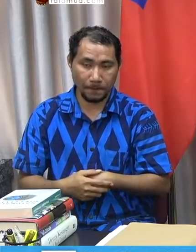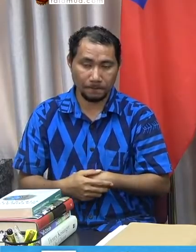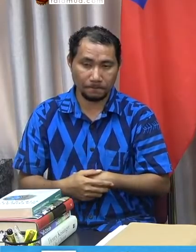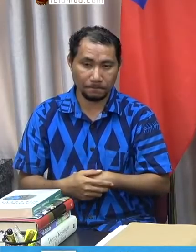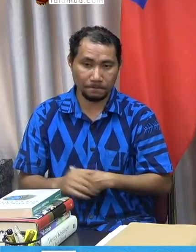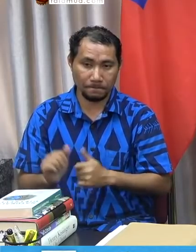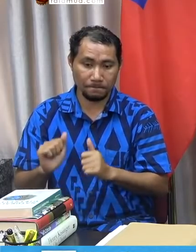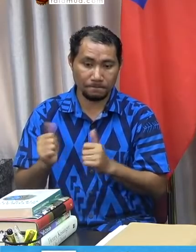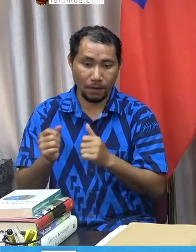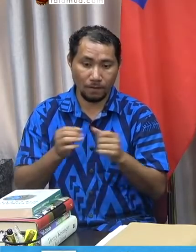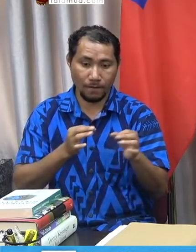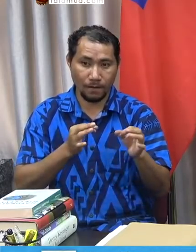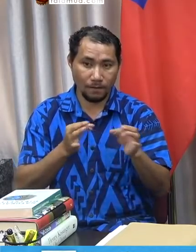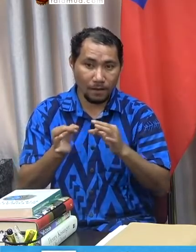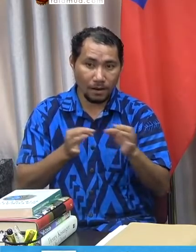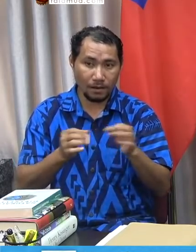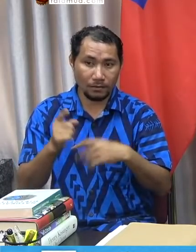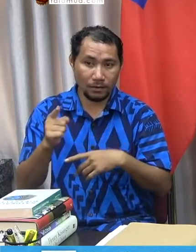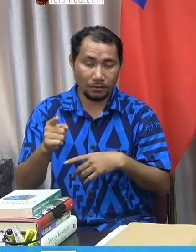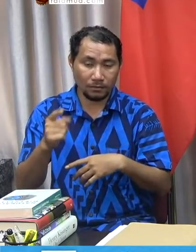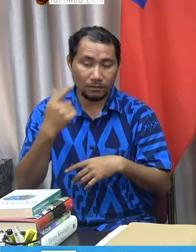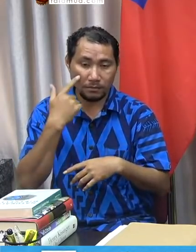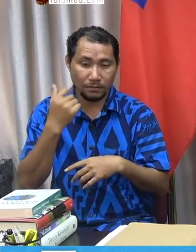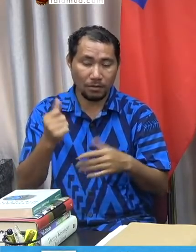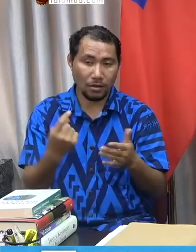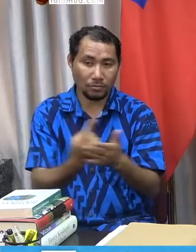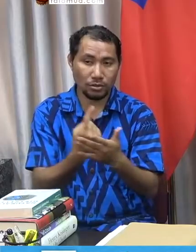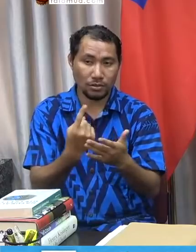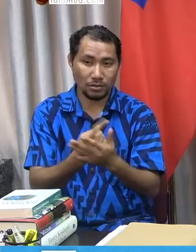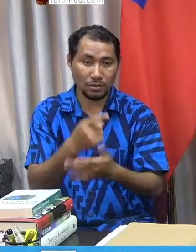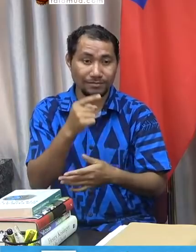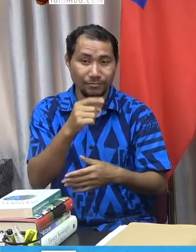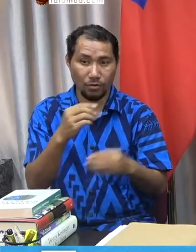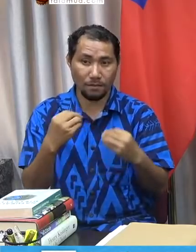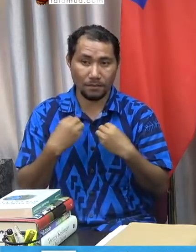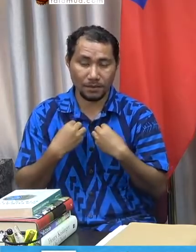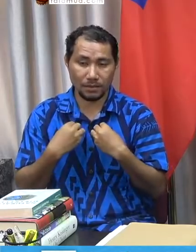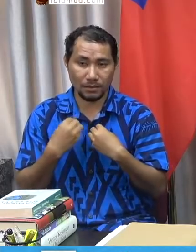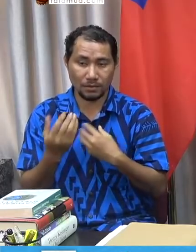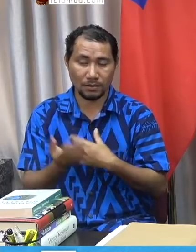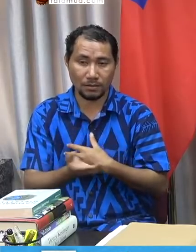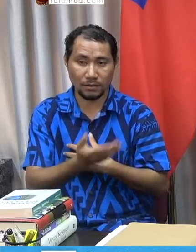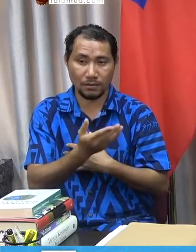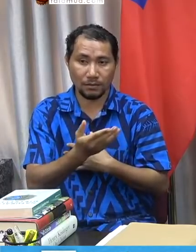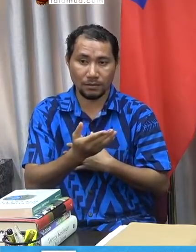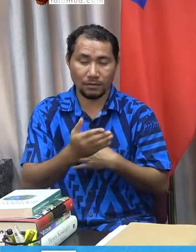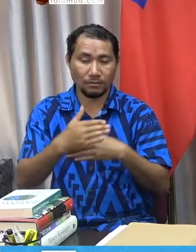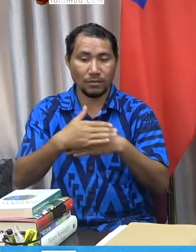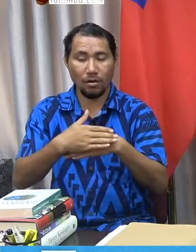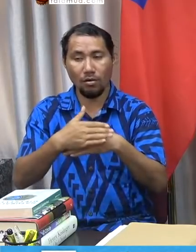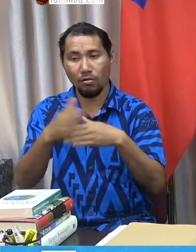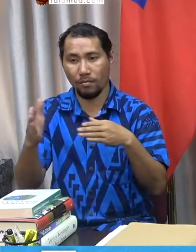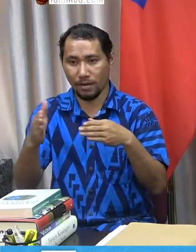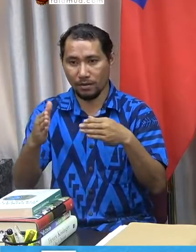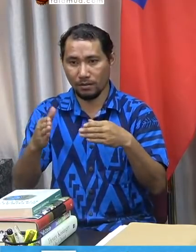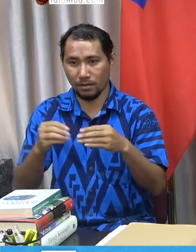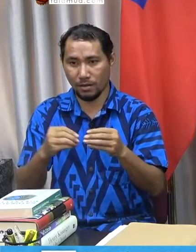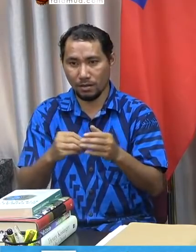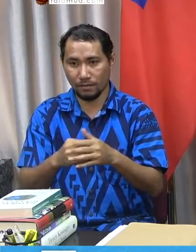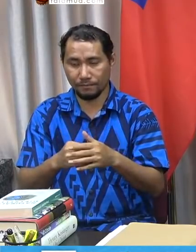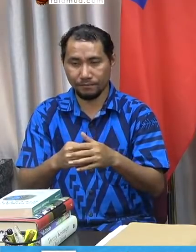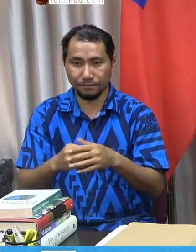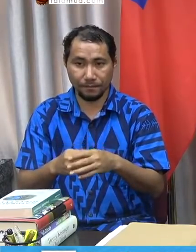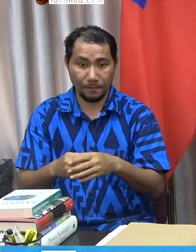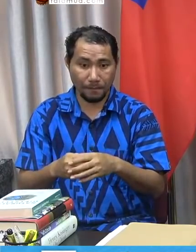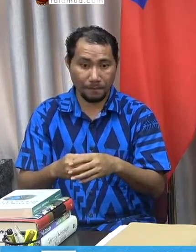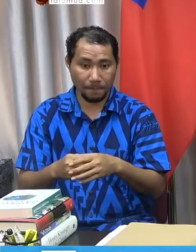e ao o na maua fwoi le avanoa e ia visi e te tala ai o latou whaleenga ia